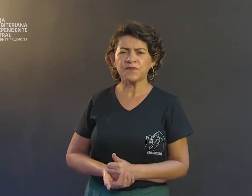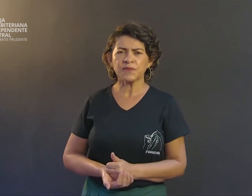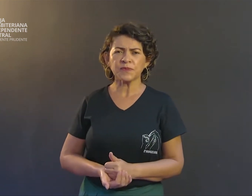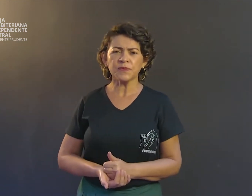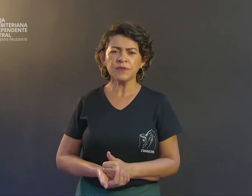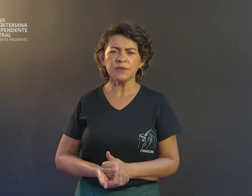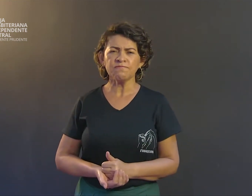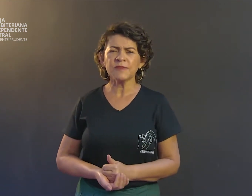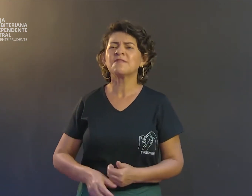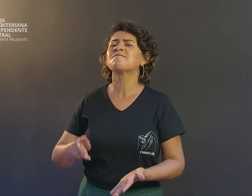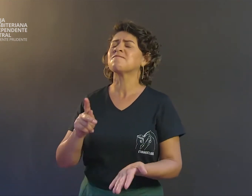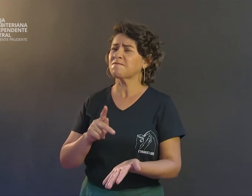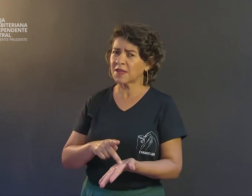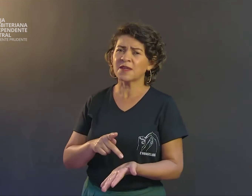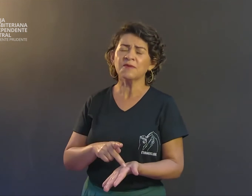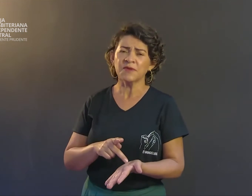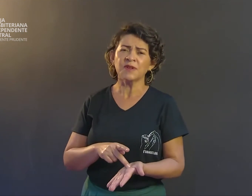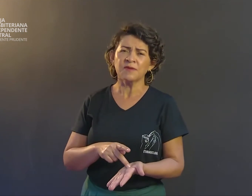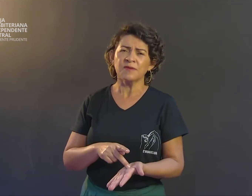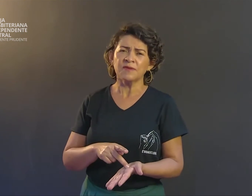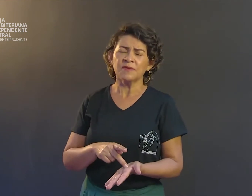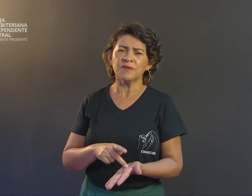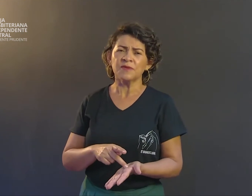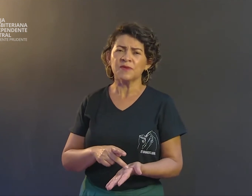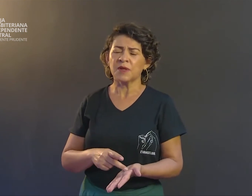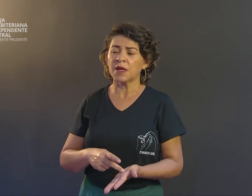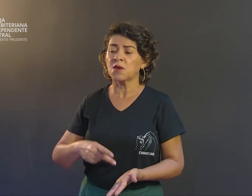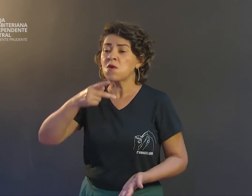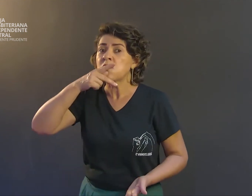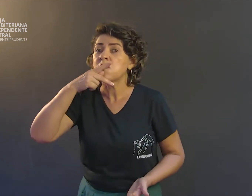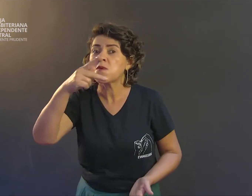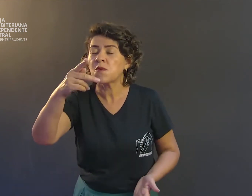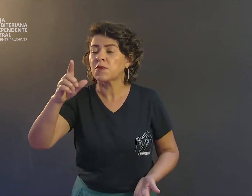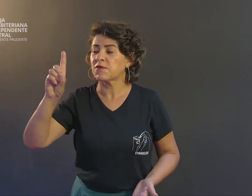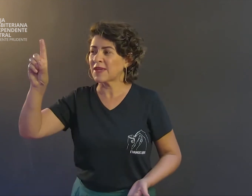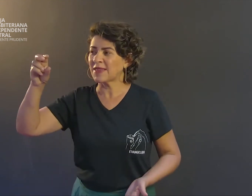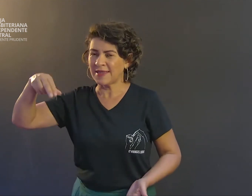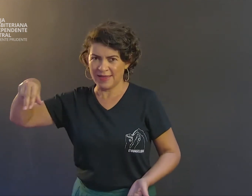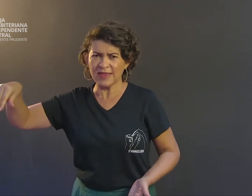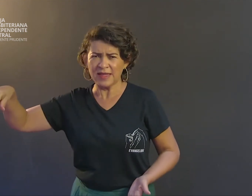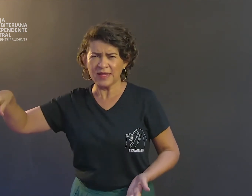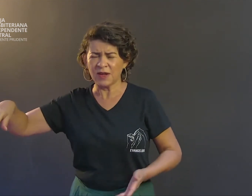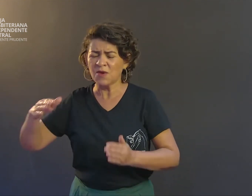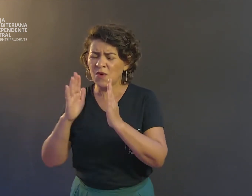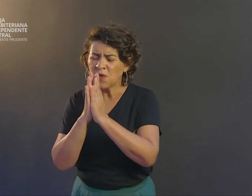O fato do profeta Daniel ter orado por 21 dias não foi algo